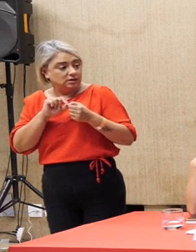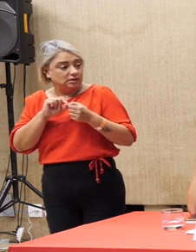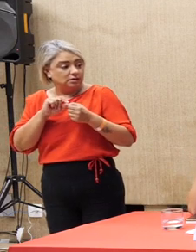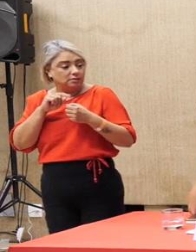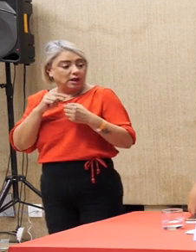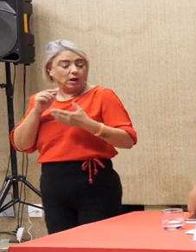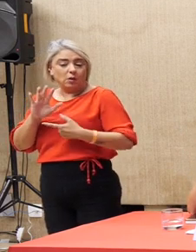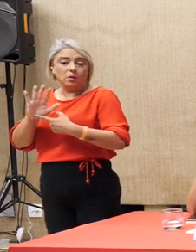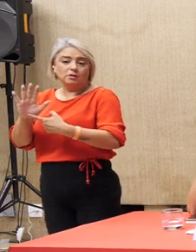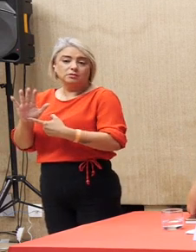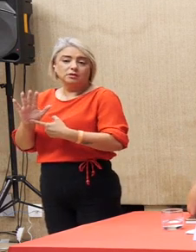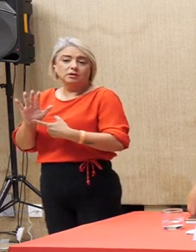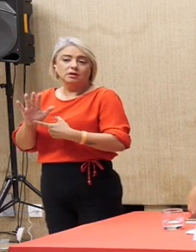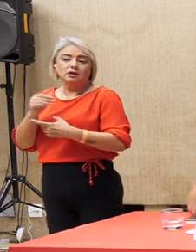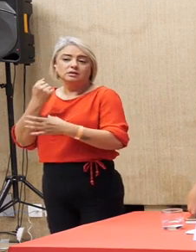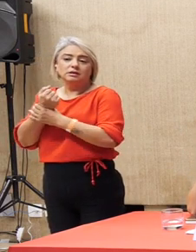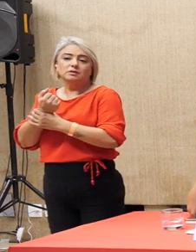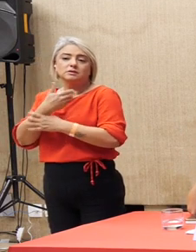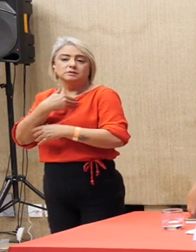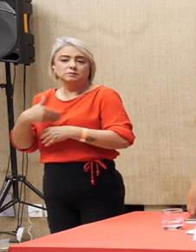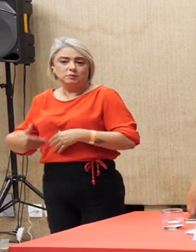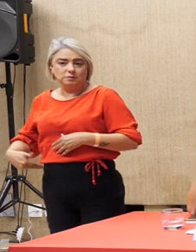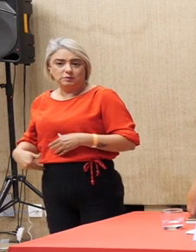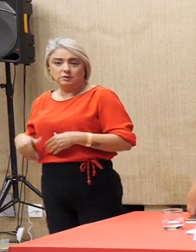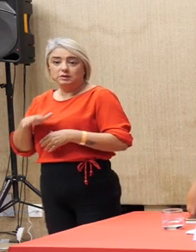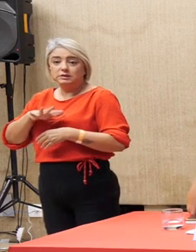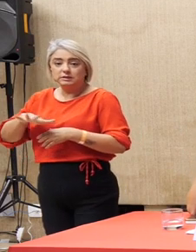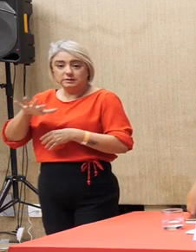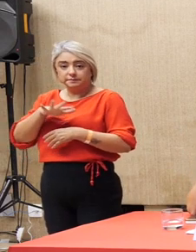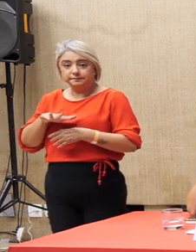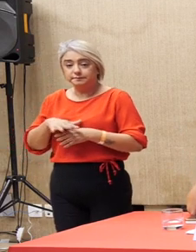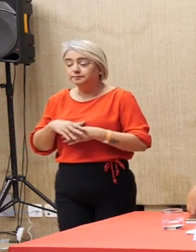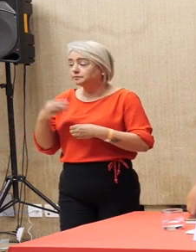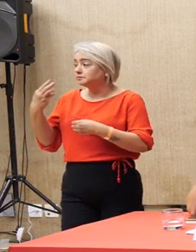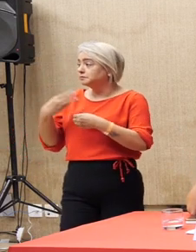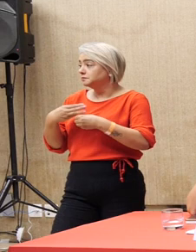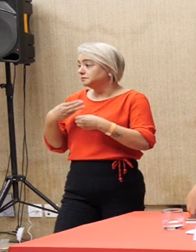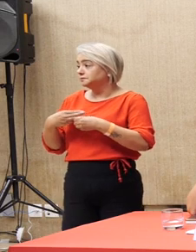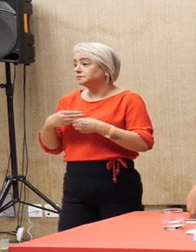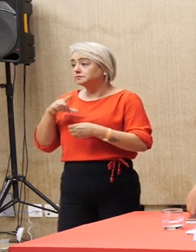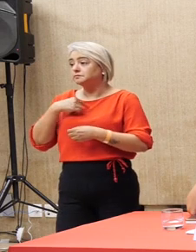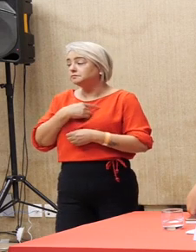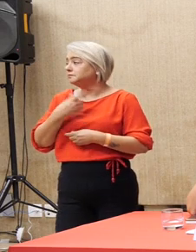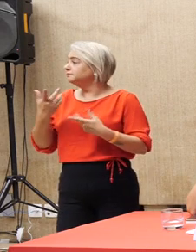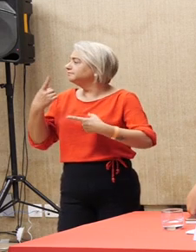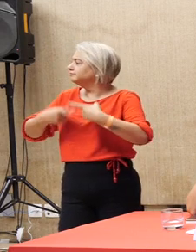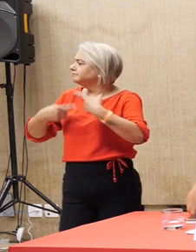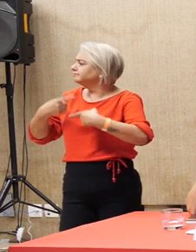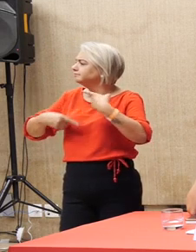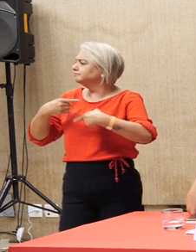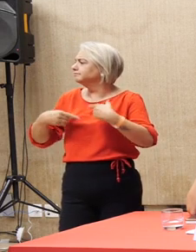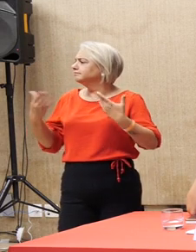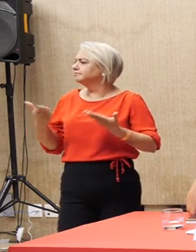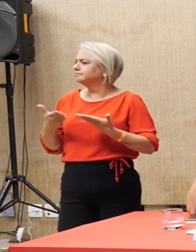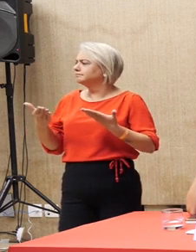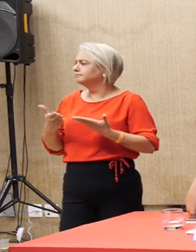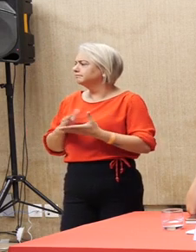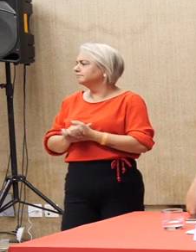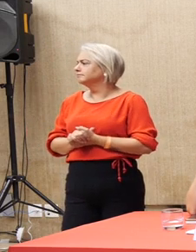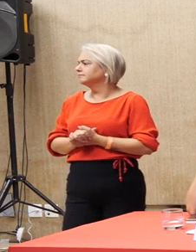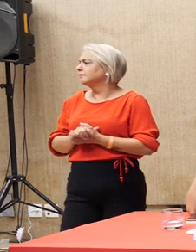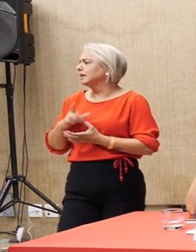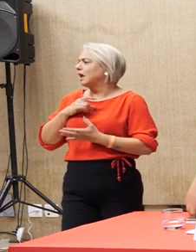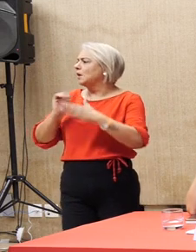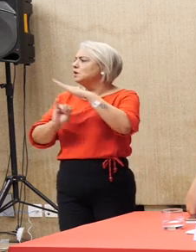para contribuir com a segurança pública no âmbito dos municípios, que é o que a gente veio discutir aqui hoje. Então,